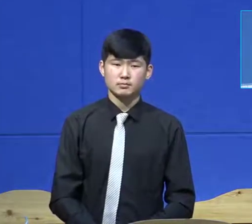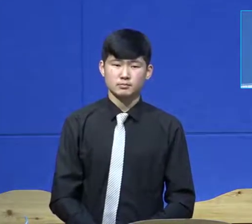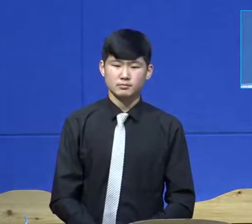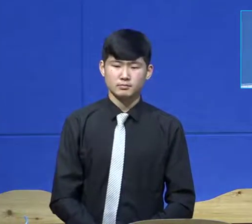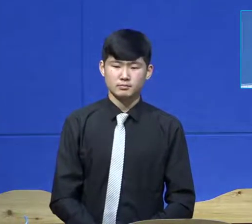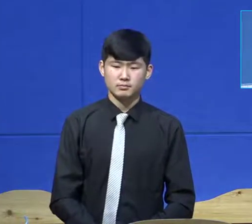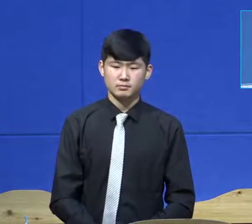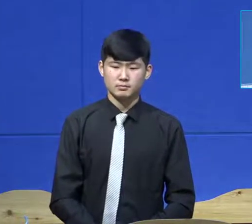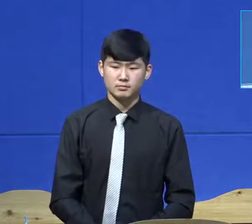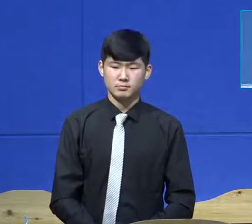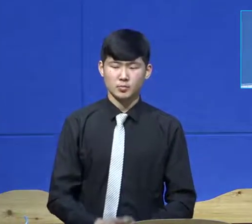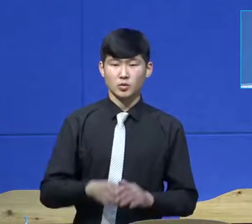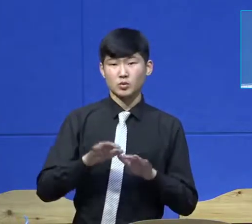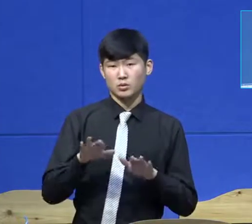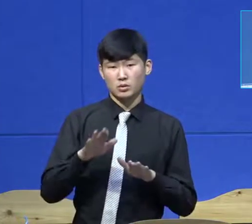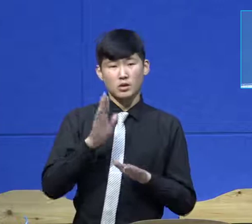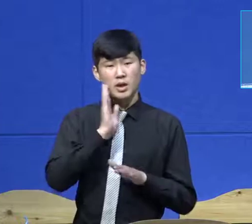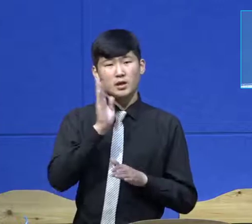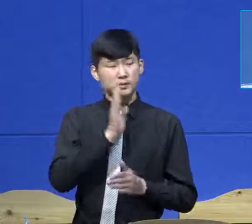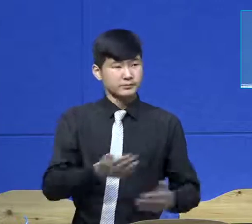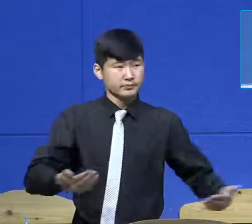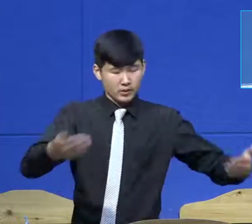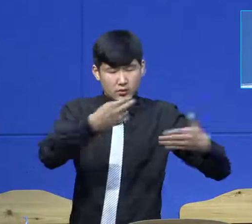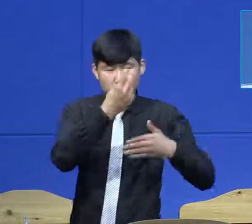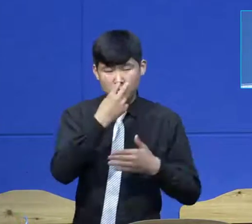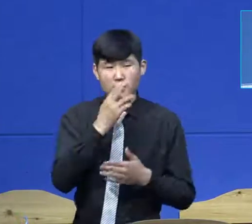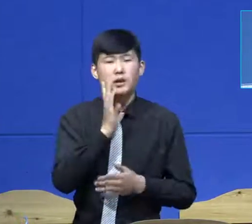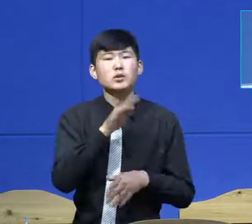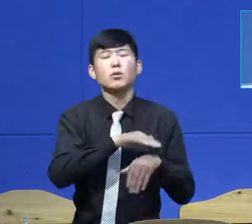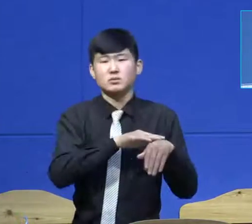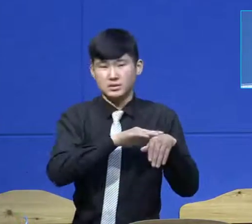нөгөө хүүхэд нь тэр үед ээжигээ тэрч аваад өөлсөн гэж байгаа. Ээжээ уучлаарай.